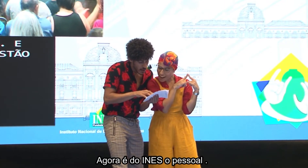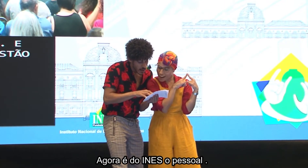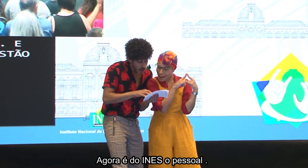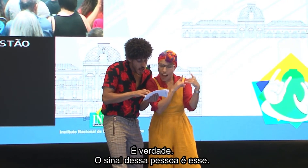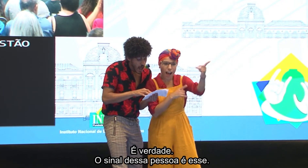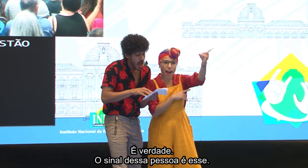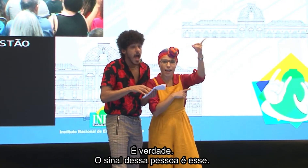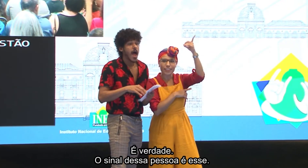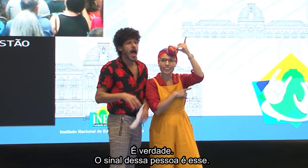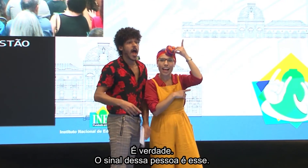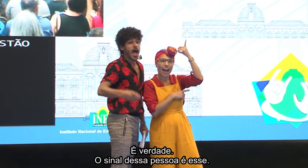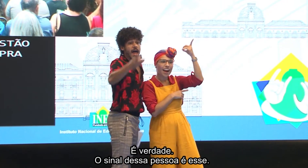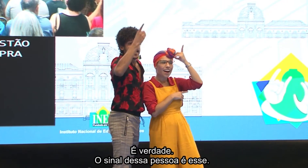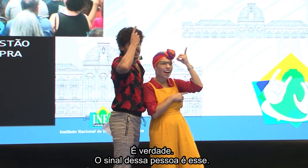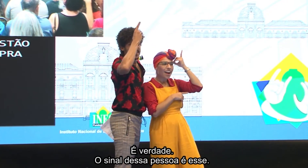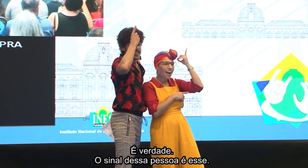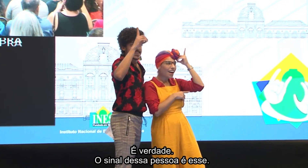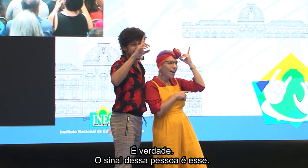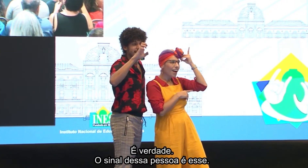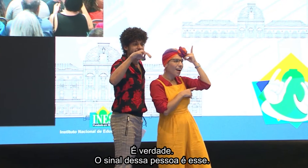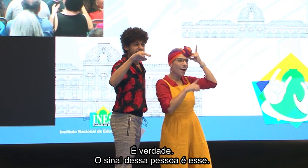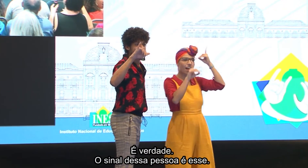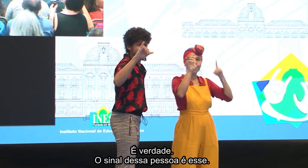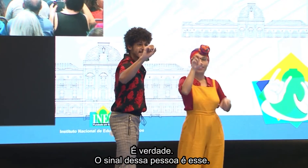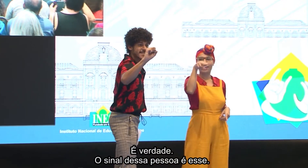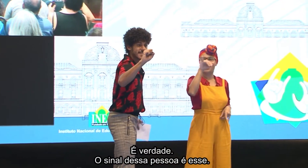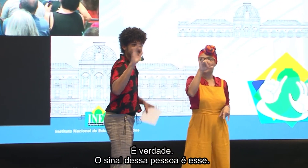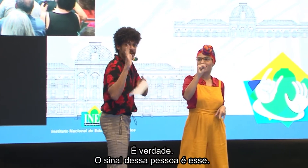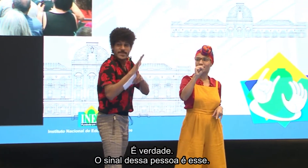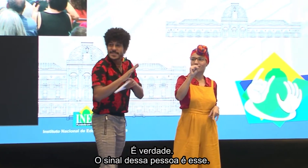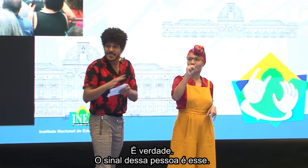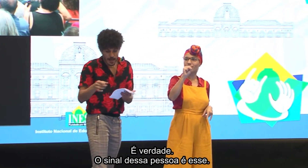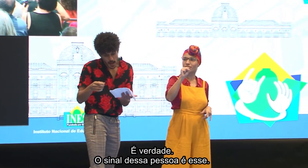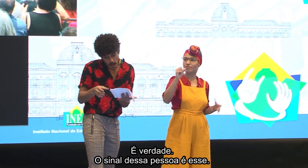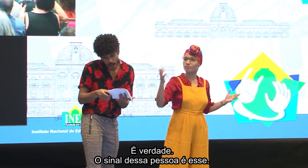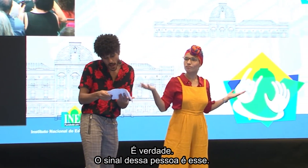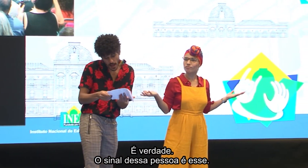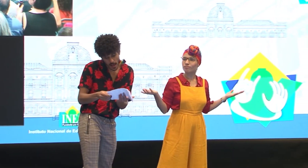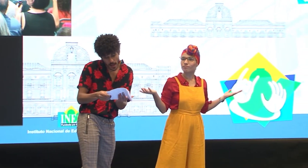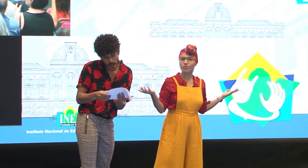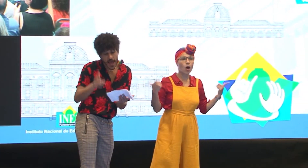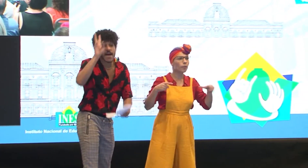Ah, é verdade. O sinal dessa pessoa é esse.